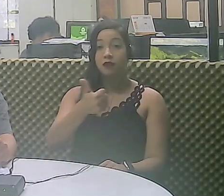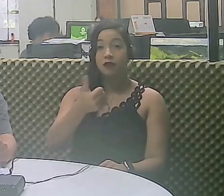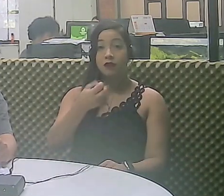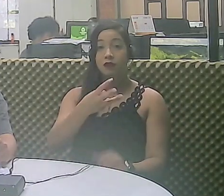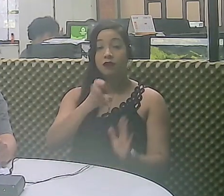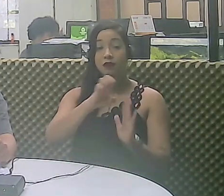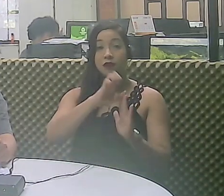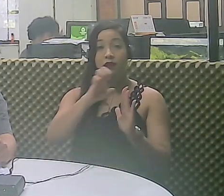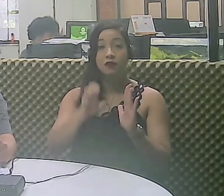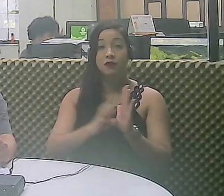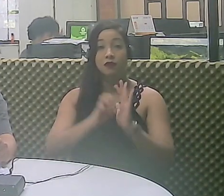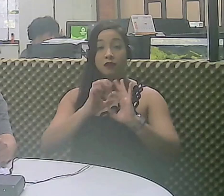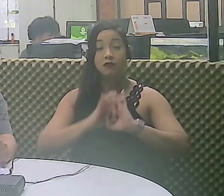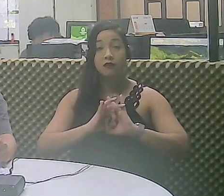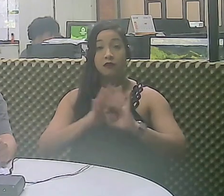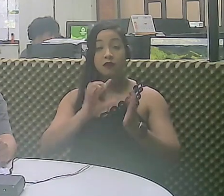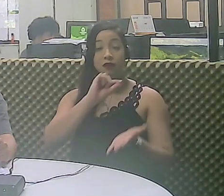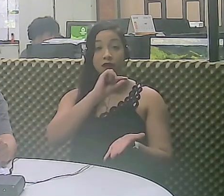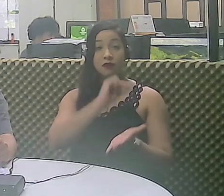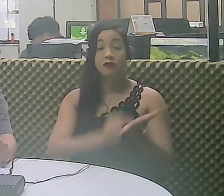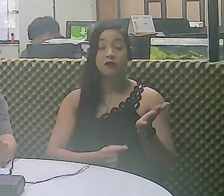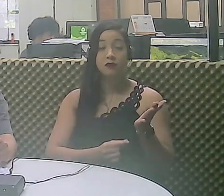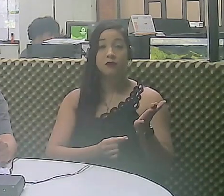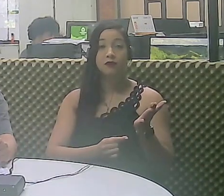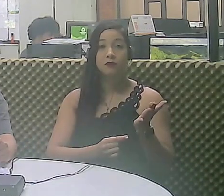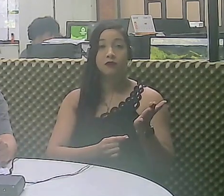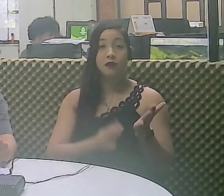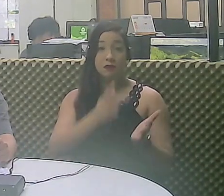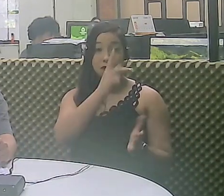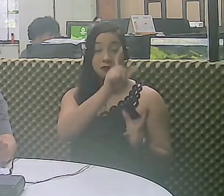editais estão disponíveis para credenciamento. Os